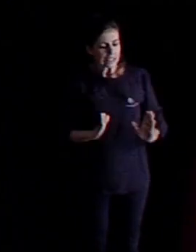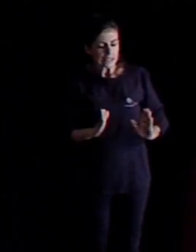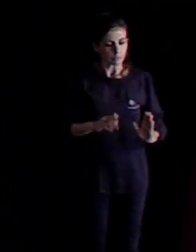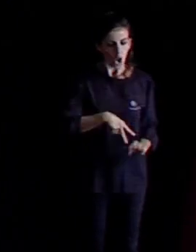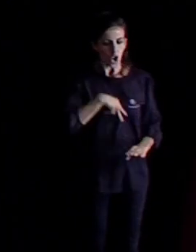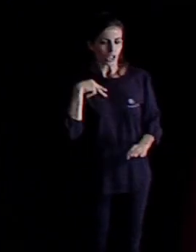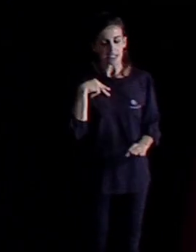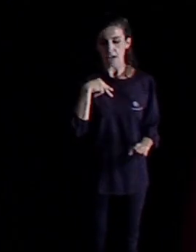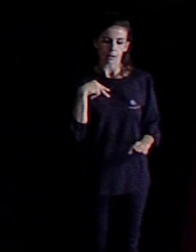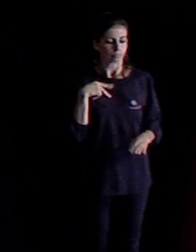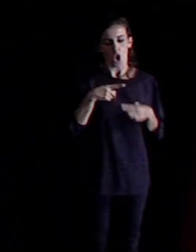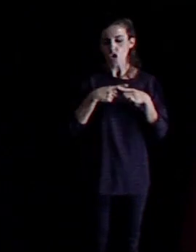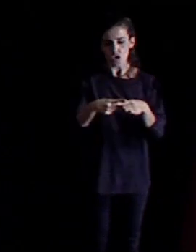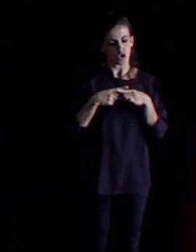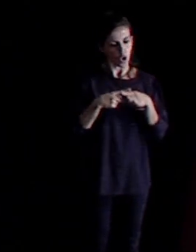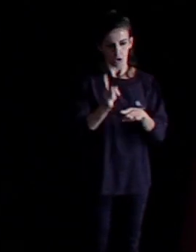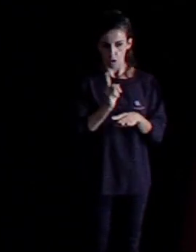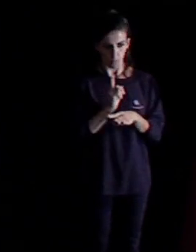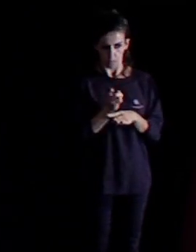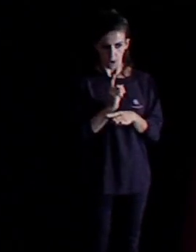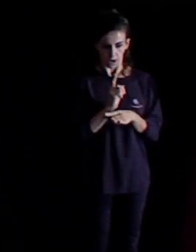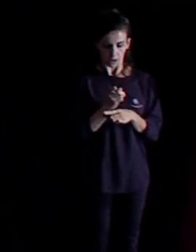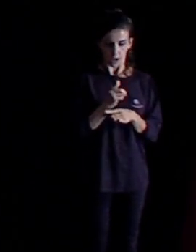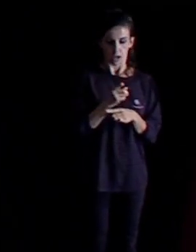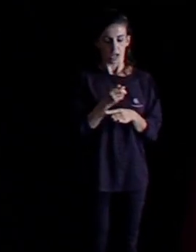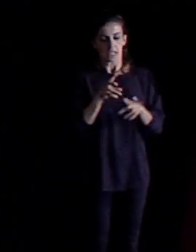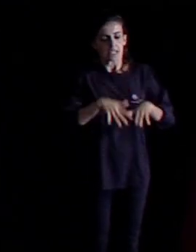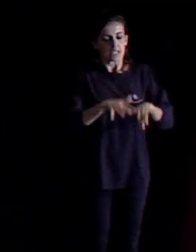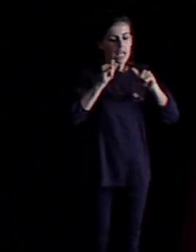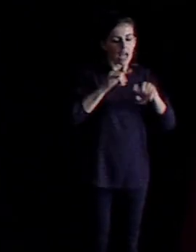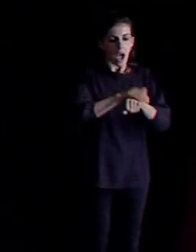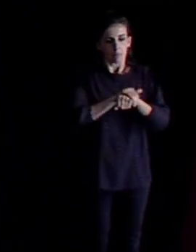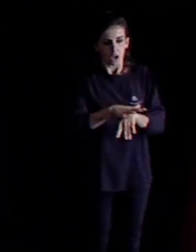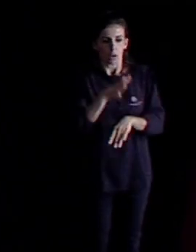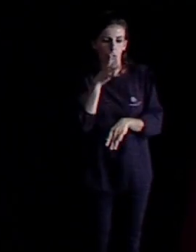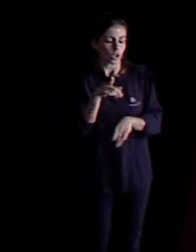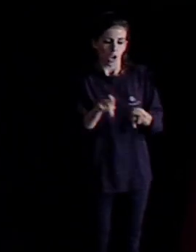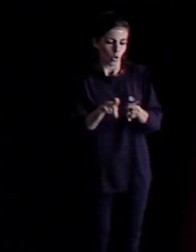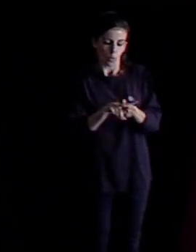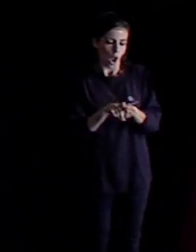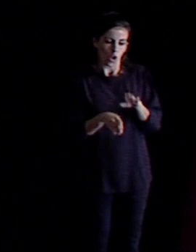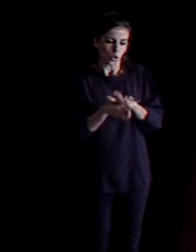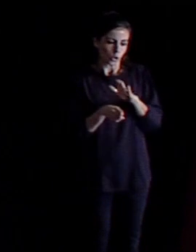generalmente no comparten con familia extensa ni con amigos porque sigue siendo tabú.